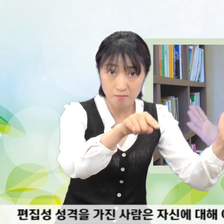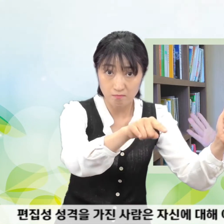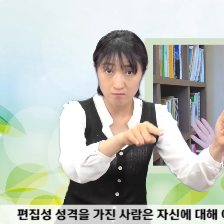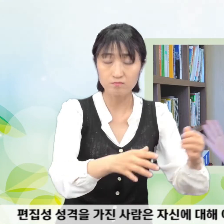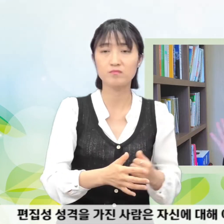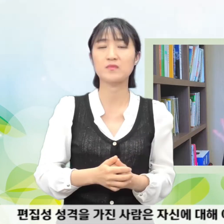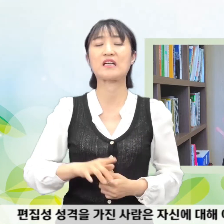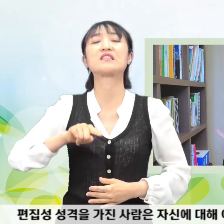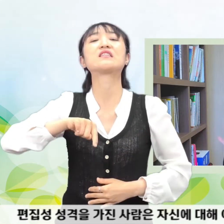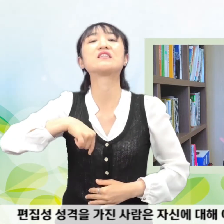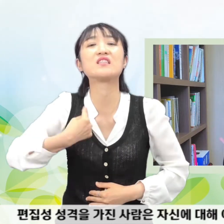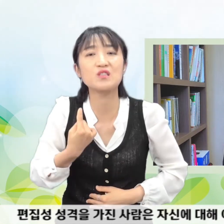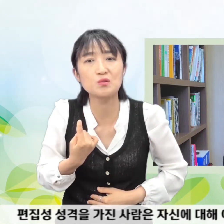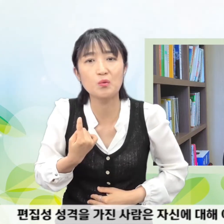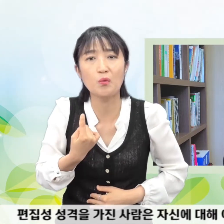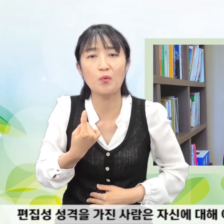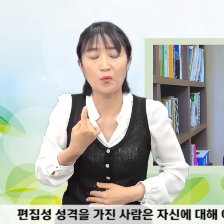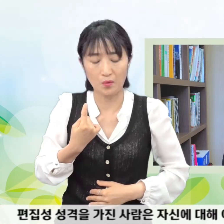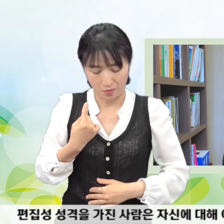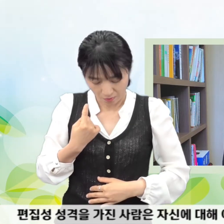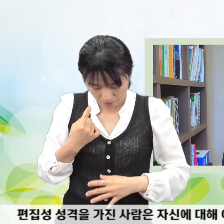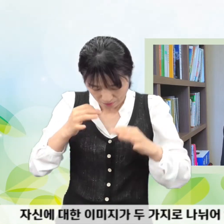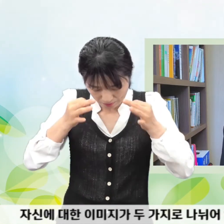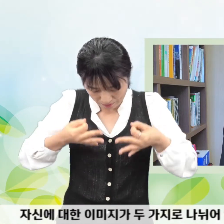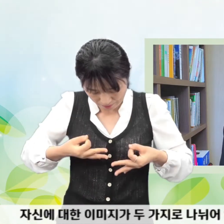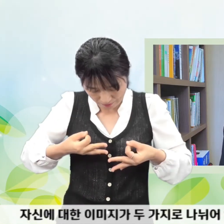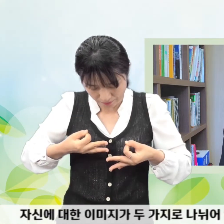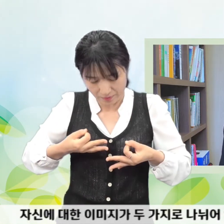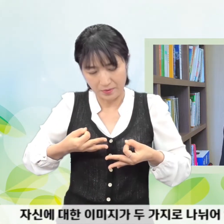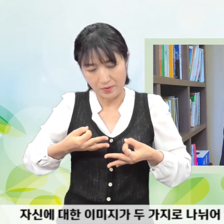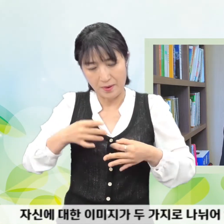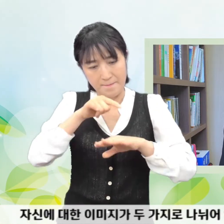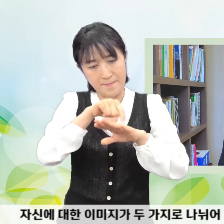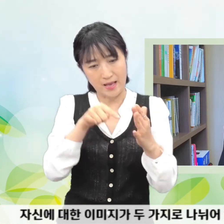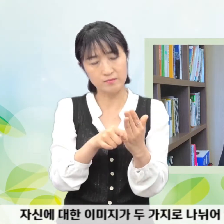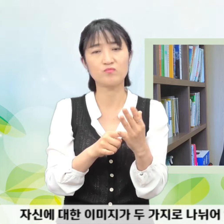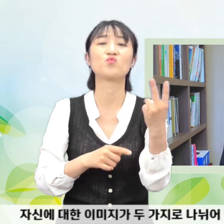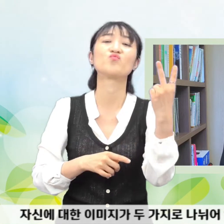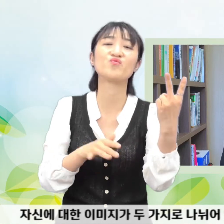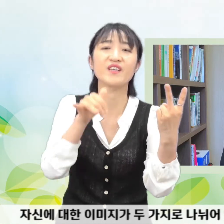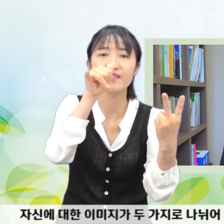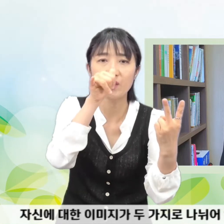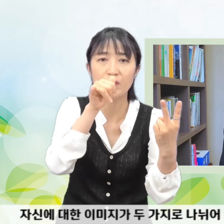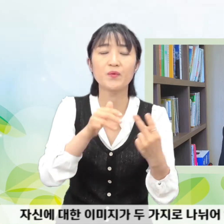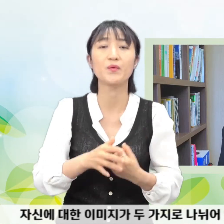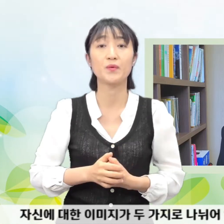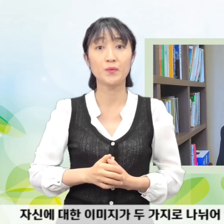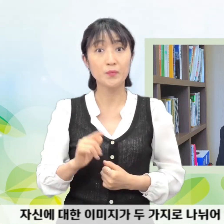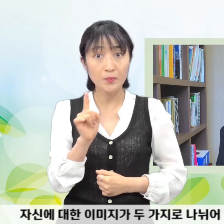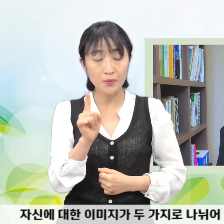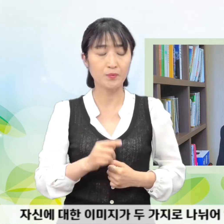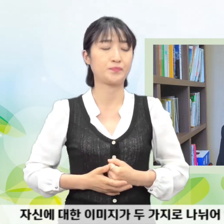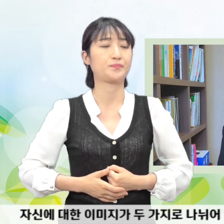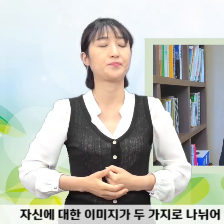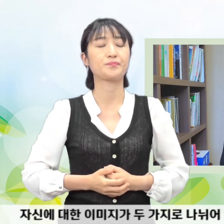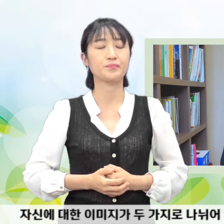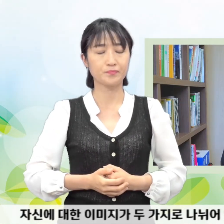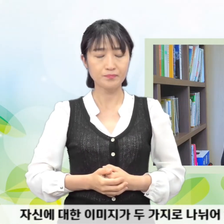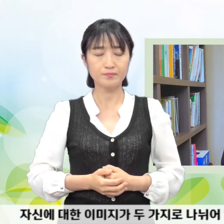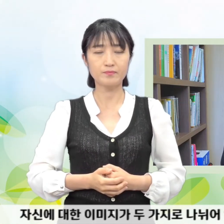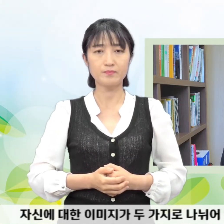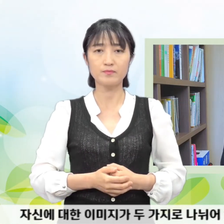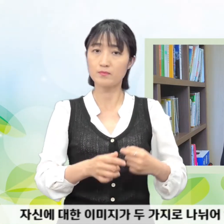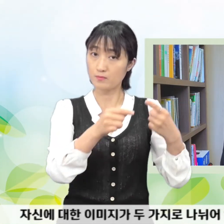나에 대해서 어떤 생각을 하고 있냐? 자신에 대해서. 자신에 대한 이미지가 두 가지 양극으로 나누어져